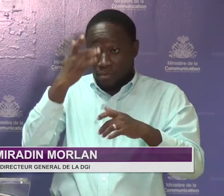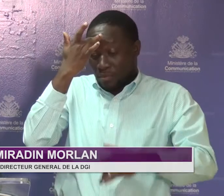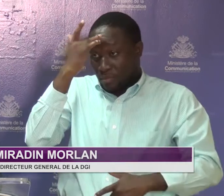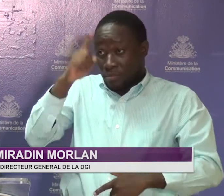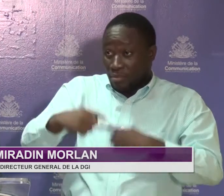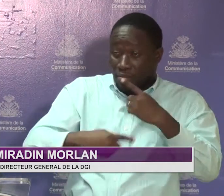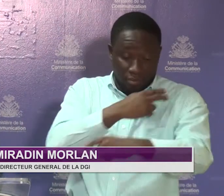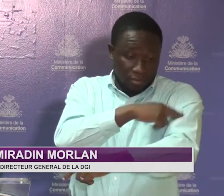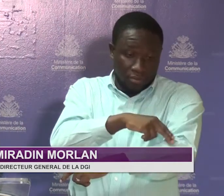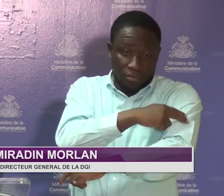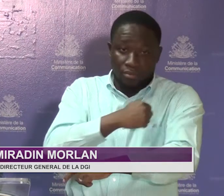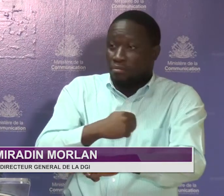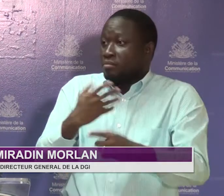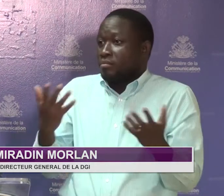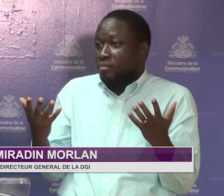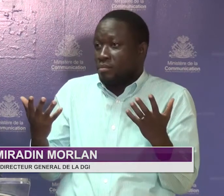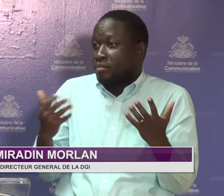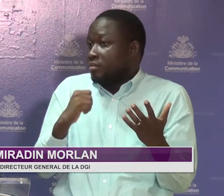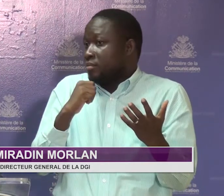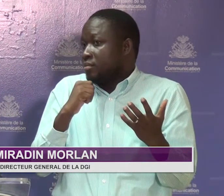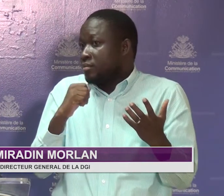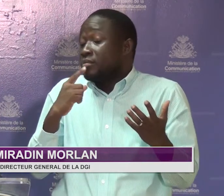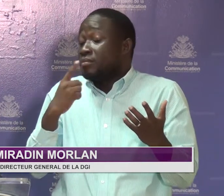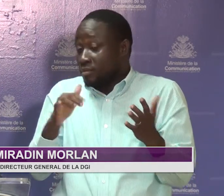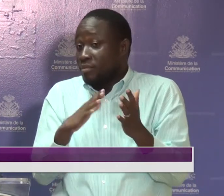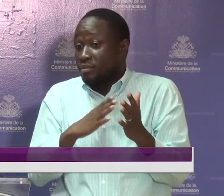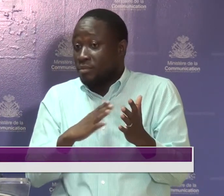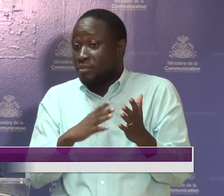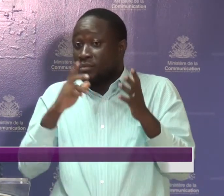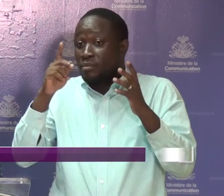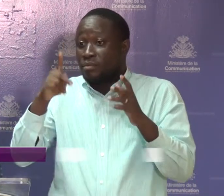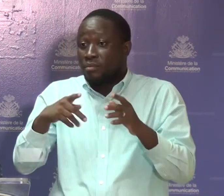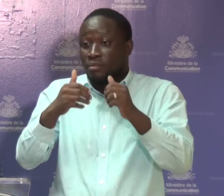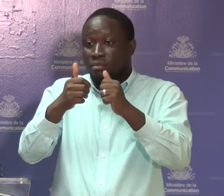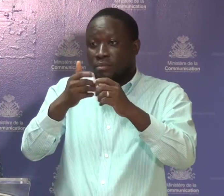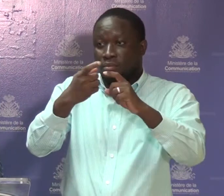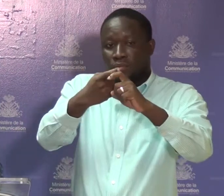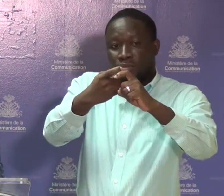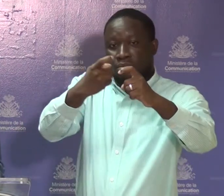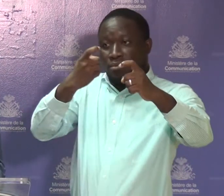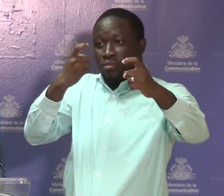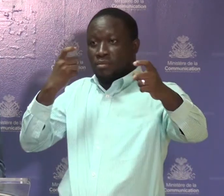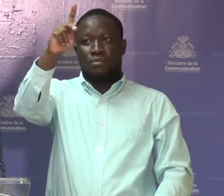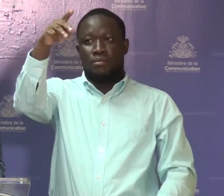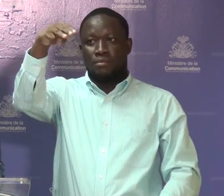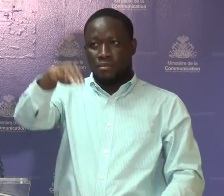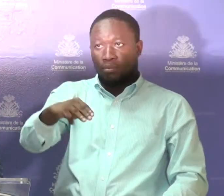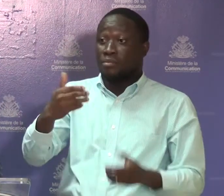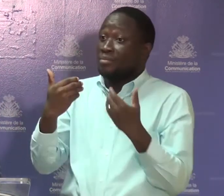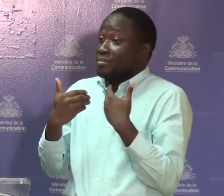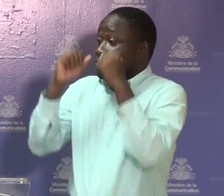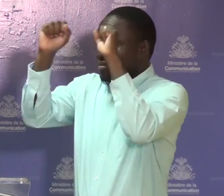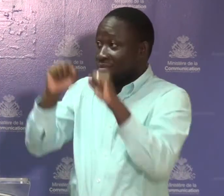santé, et que elle dit nous bien, elle parle de une distance là, de 30 km, elle